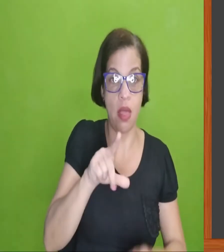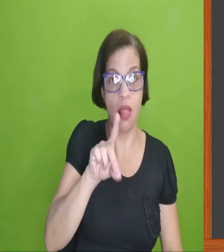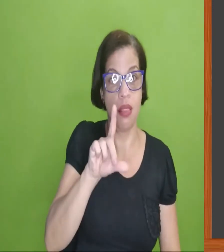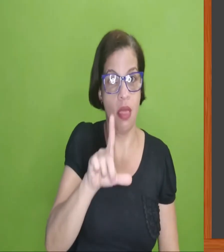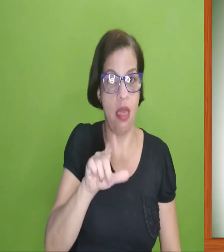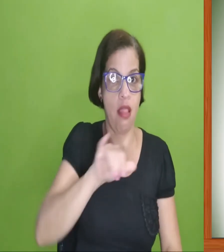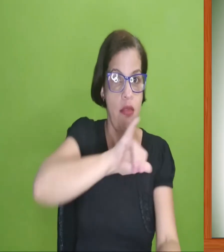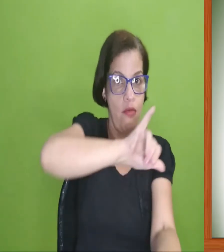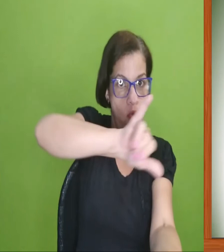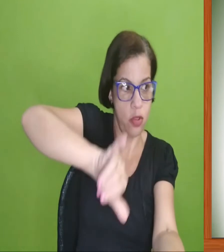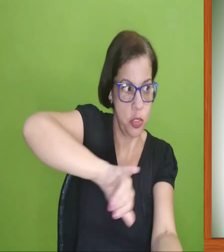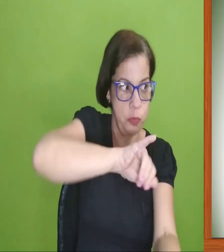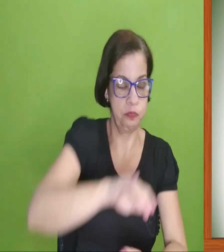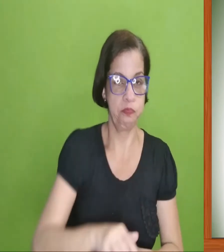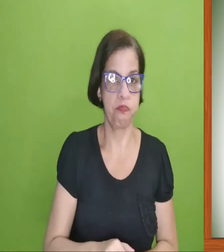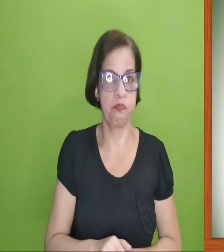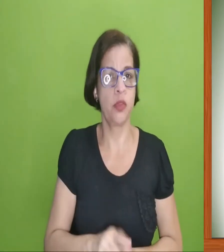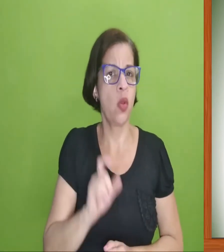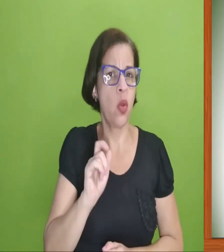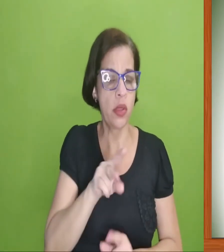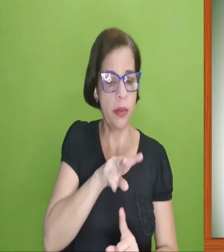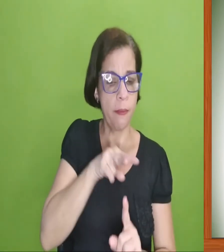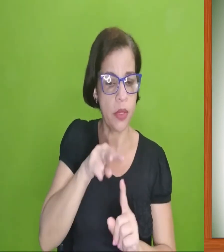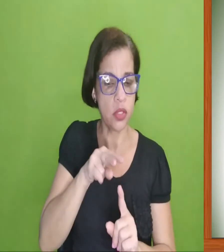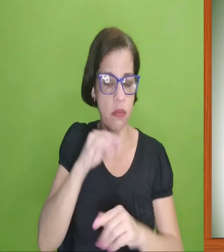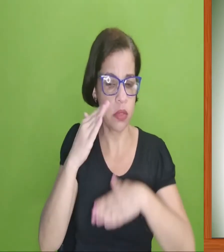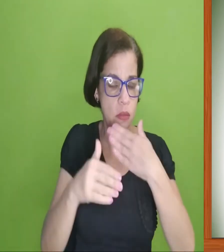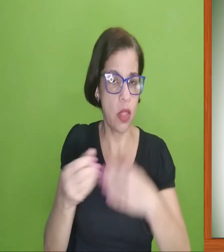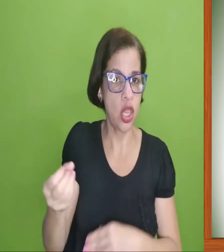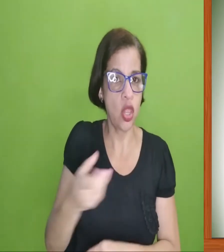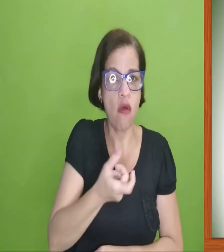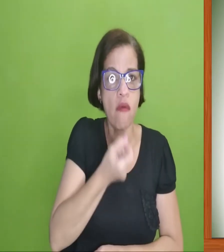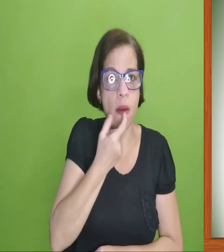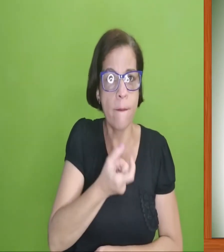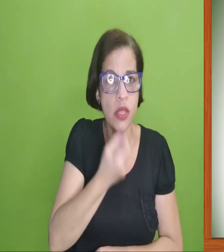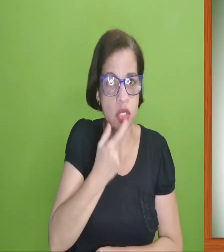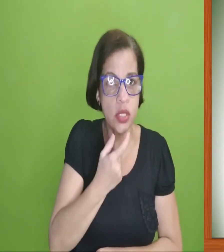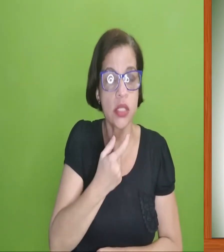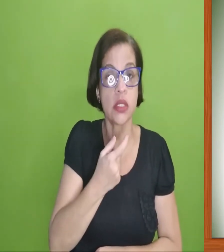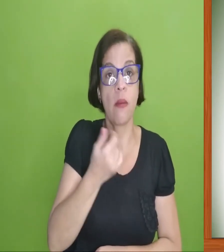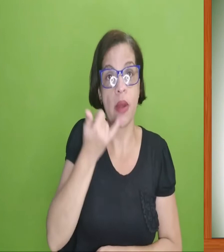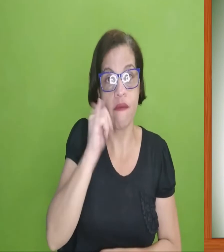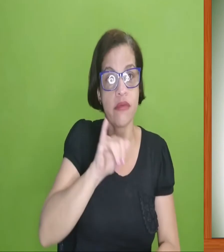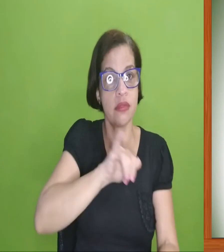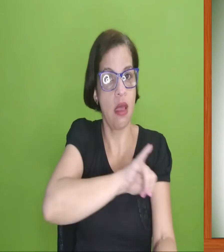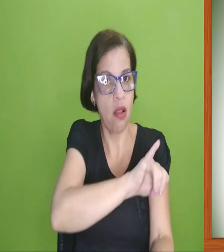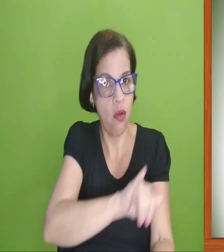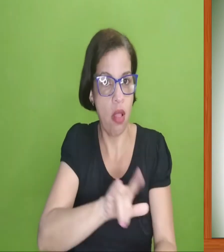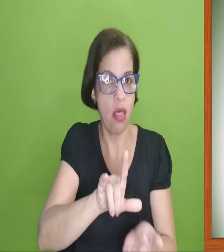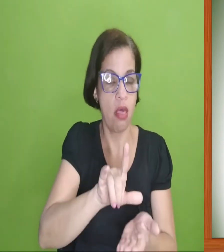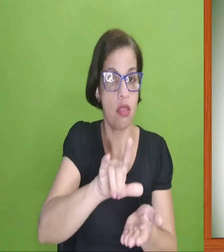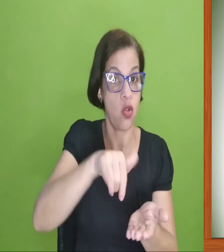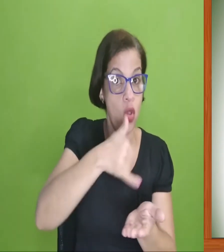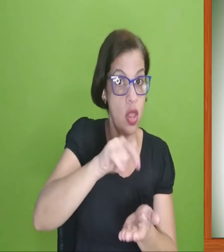colesterol. A perspectiva para o desenvolvimento de novos fármacos antilipêmicos, a maioria